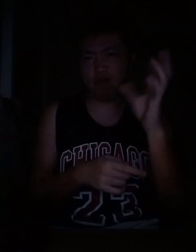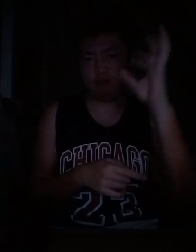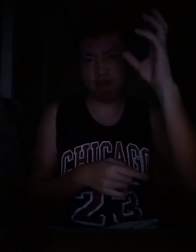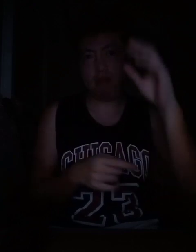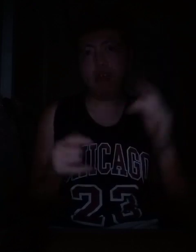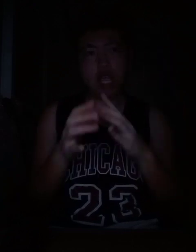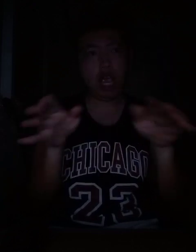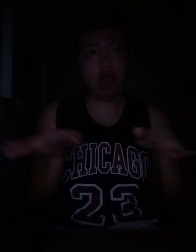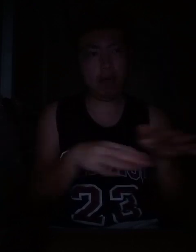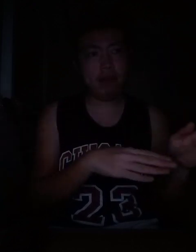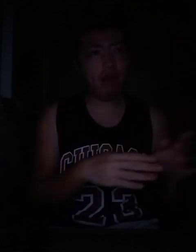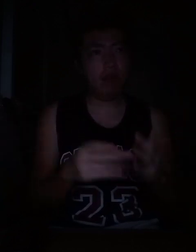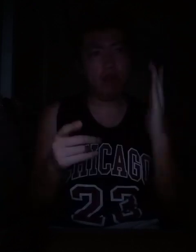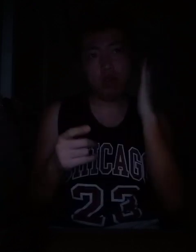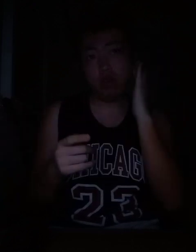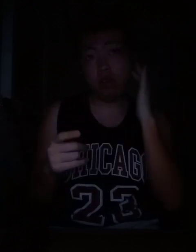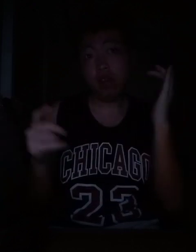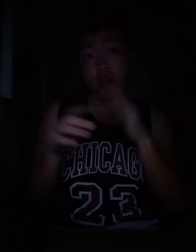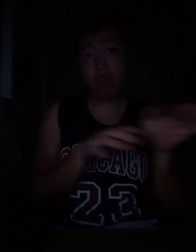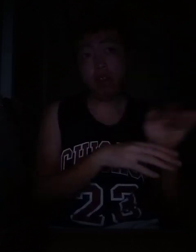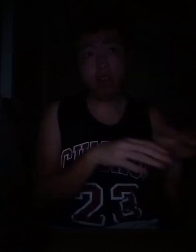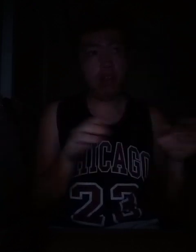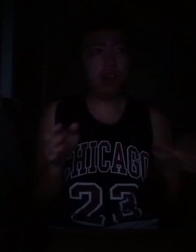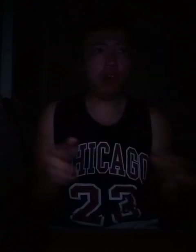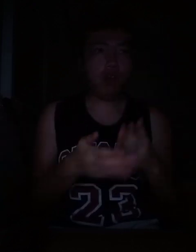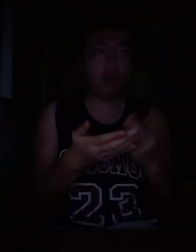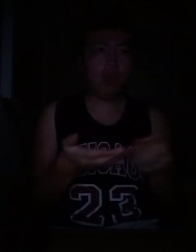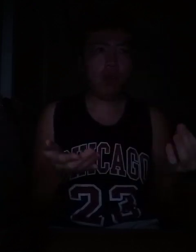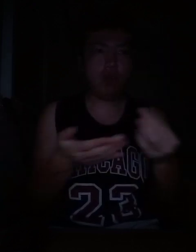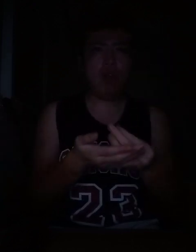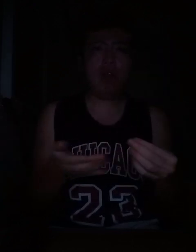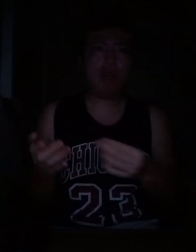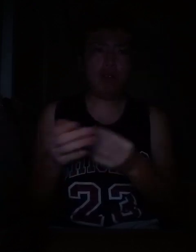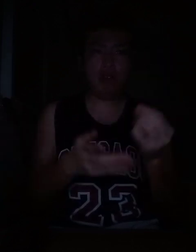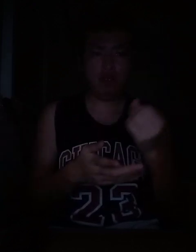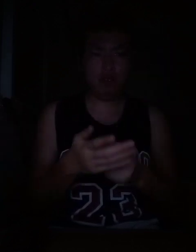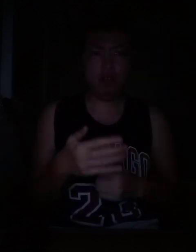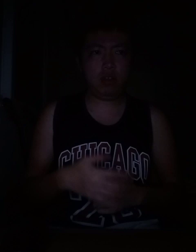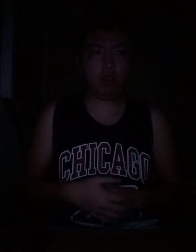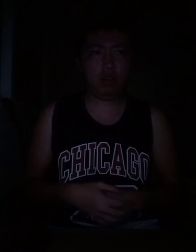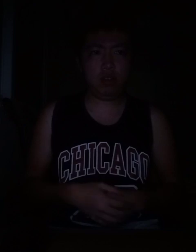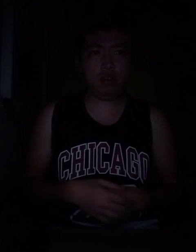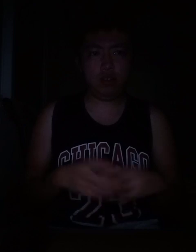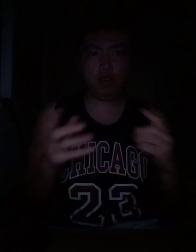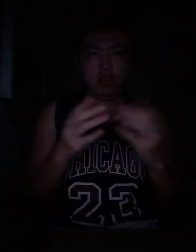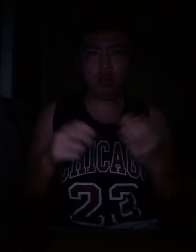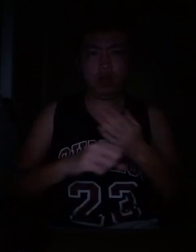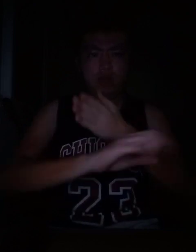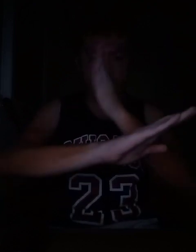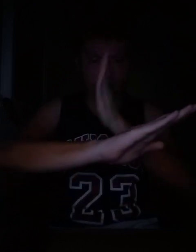제주도 앞바다에서도 물결이 4m까지 내면서 풍랑특보가 내려지겠습니다. 해안가 접근은 자제하시기